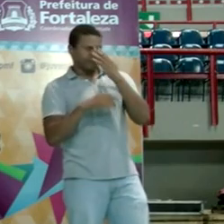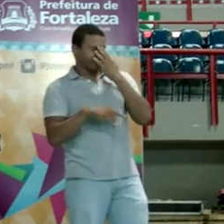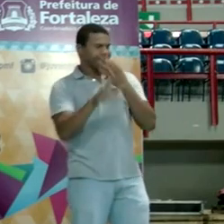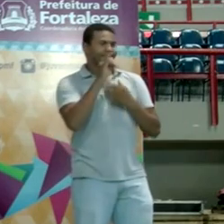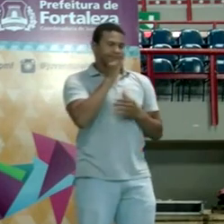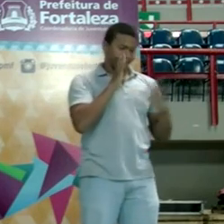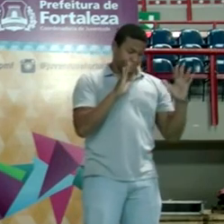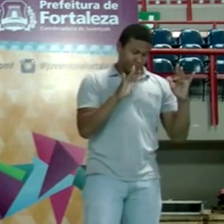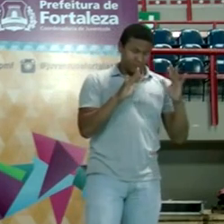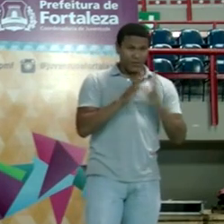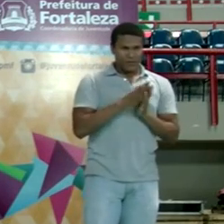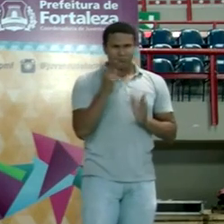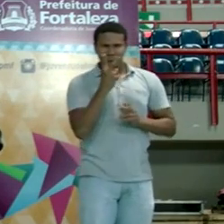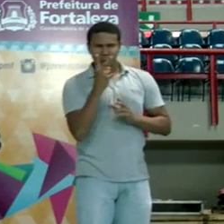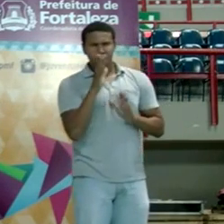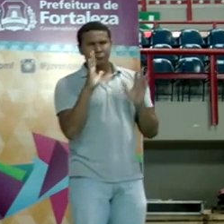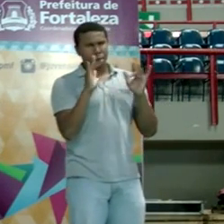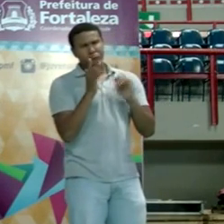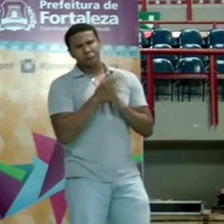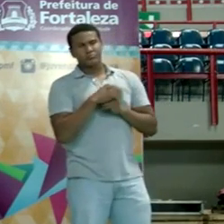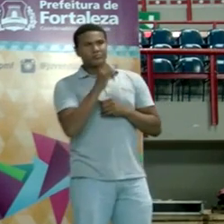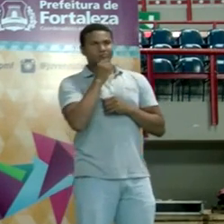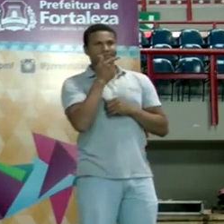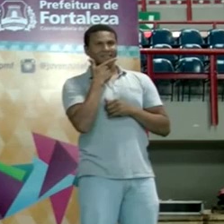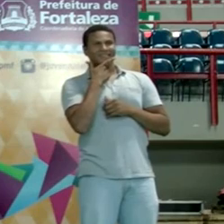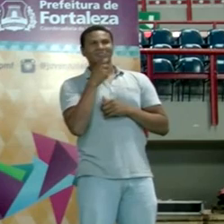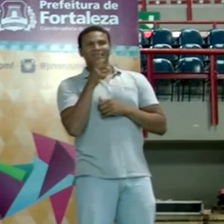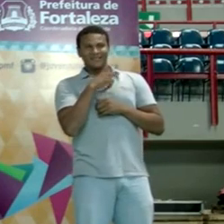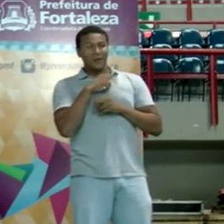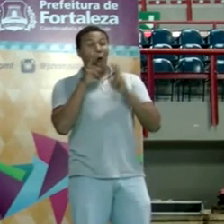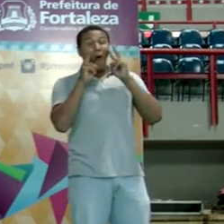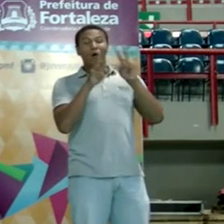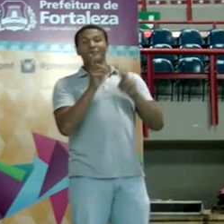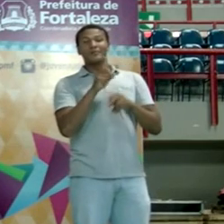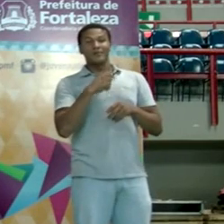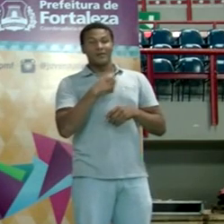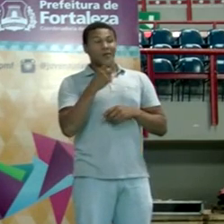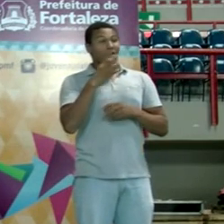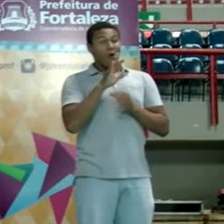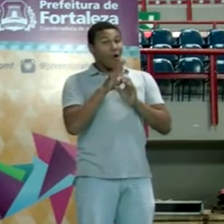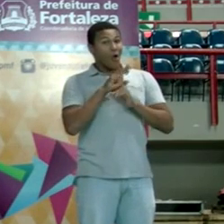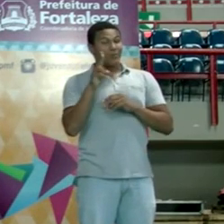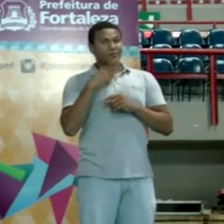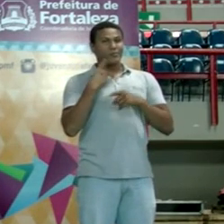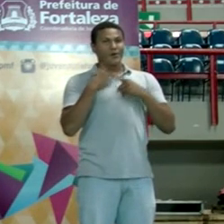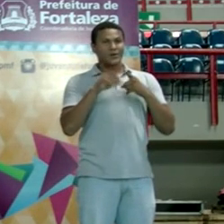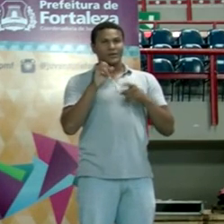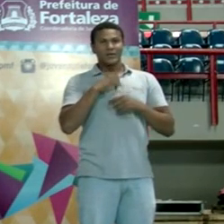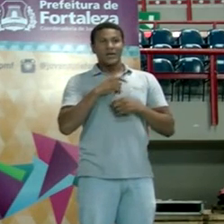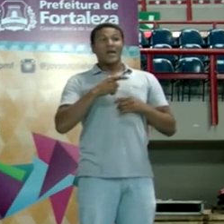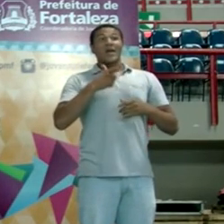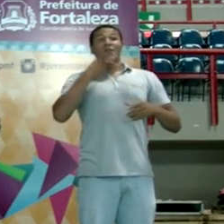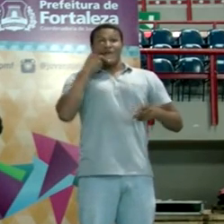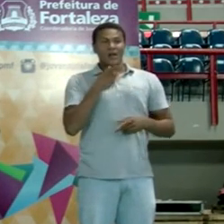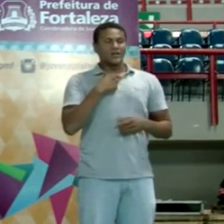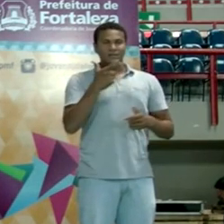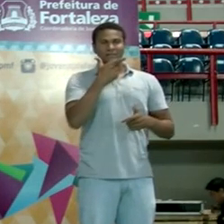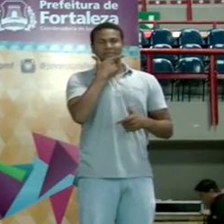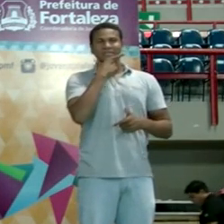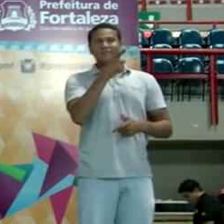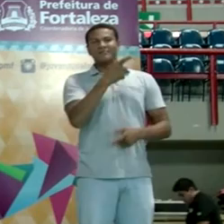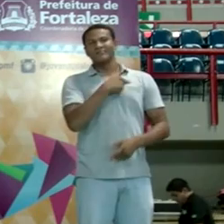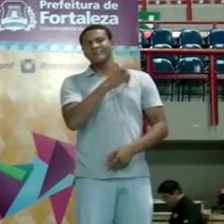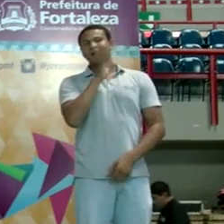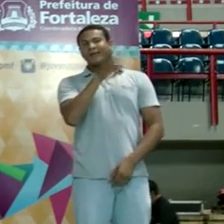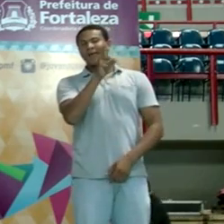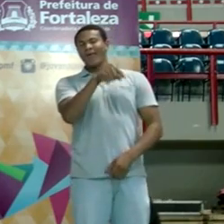namorada. Aquela ali já sorriu ali, eu não vou nem olhar para ela não, porque eu estou olhando para o outro lado, porque assim que eu falei, ela já abriu o sorriso, é sinal que já se